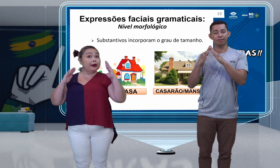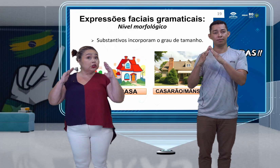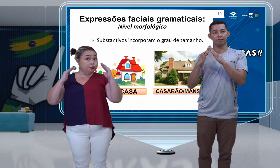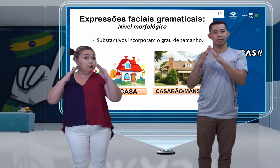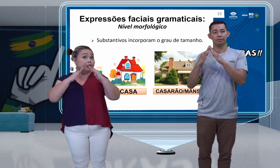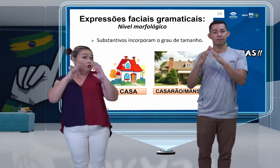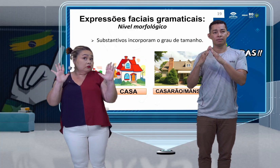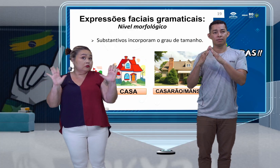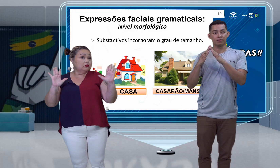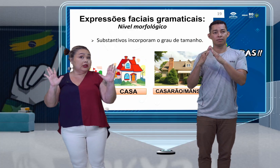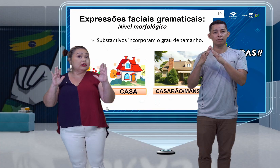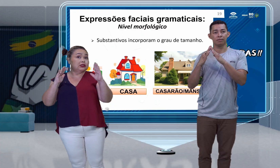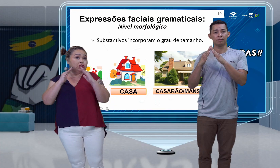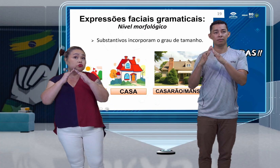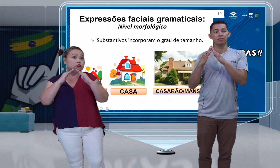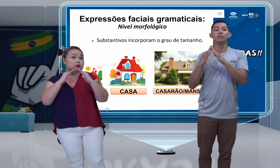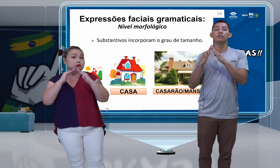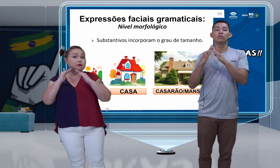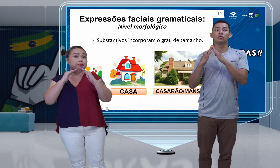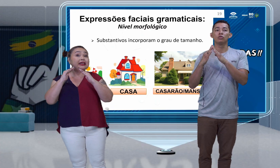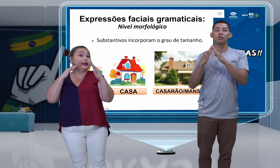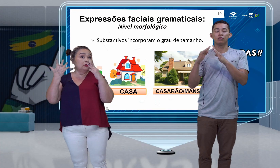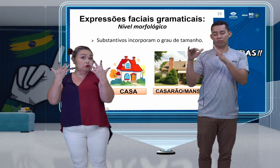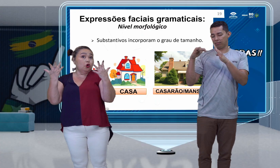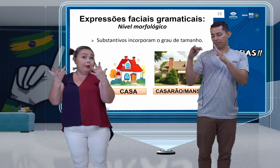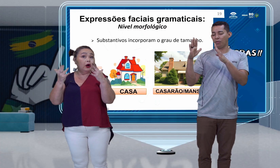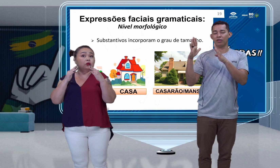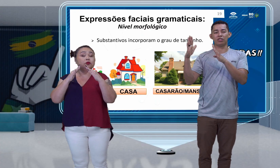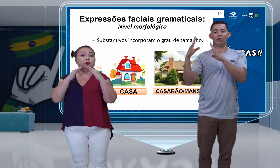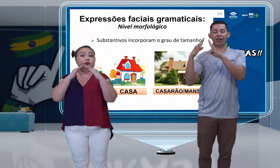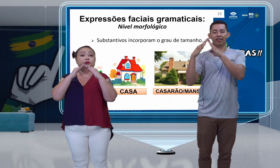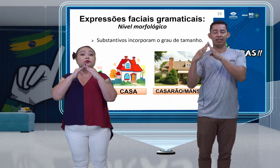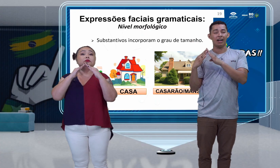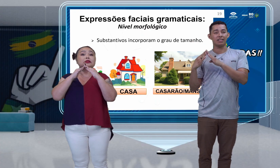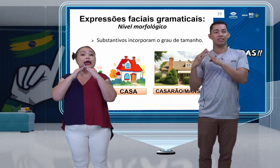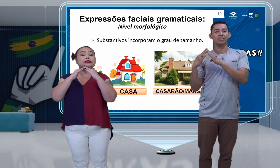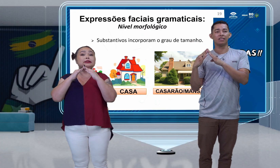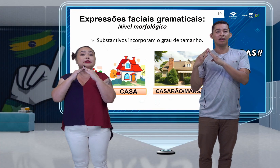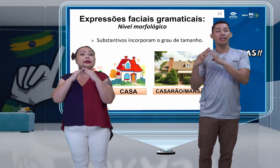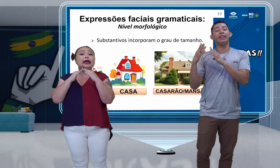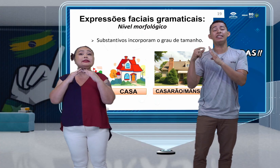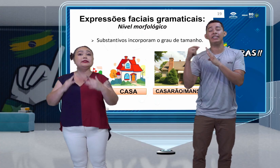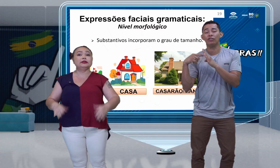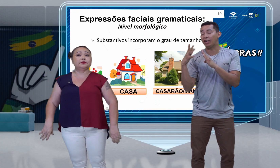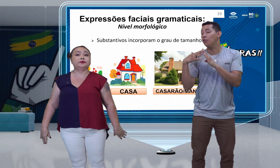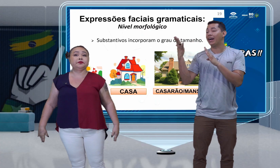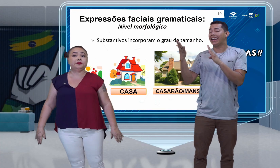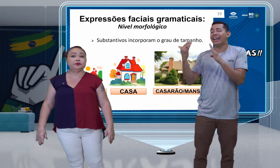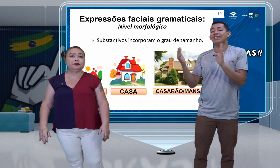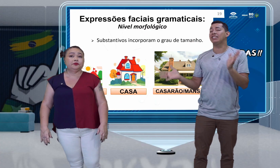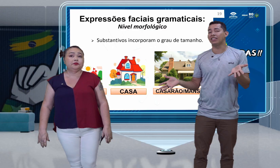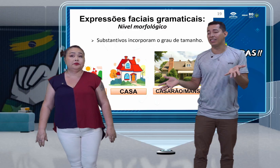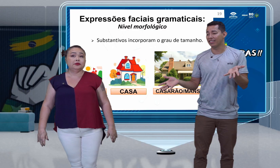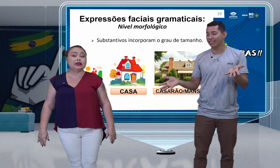parte pelo, né, o que se dito padrão, normal. Normalzinho ali. Casa. Casa. E se eu tenho uma casinha?